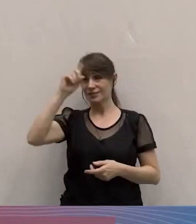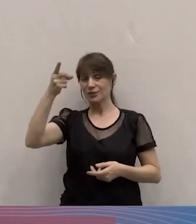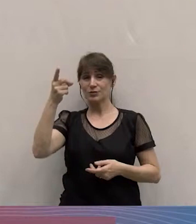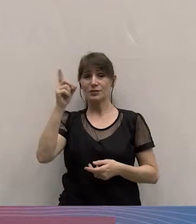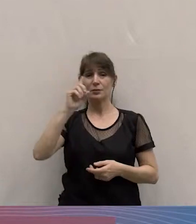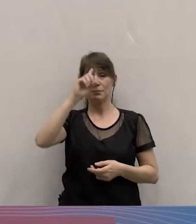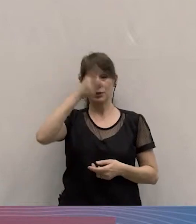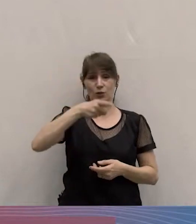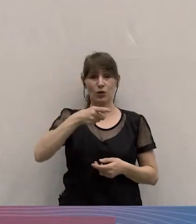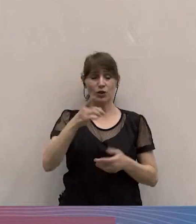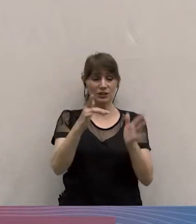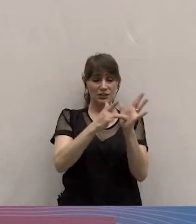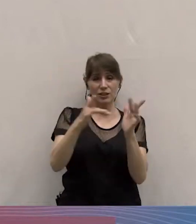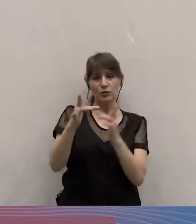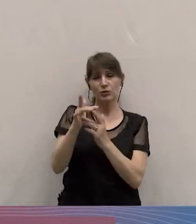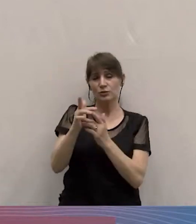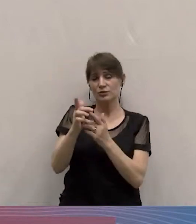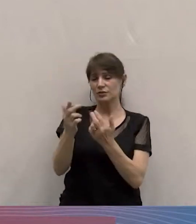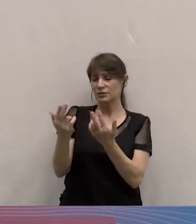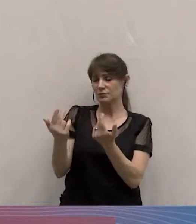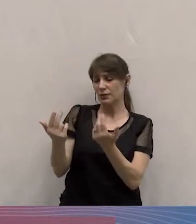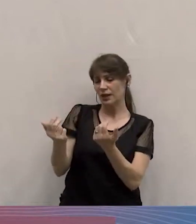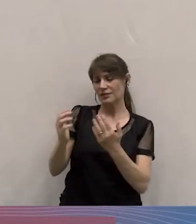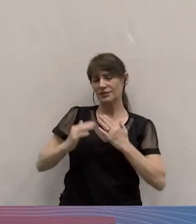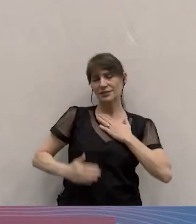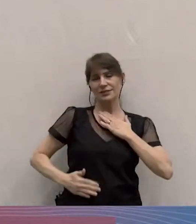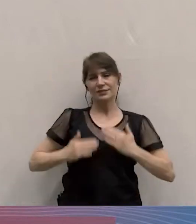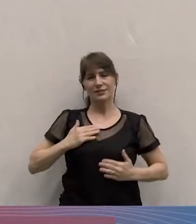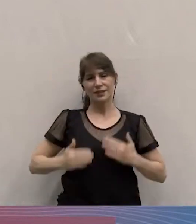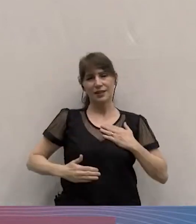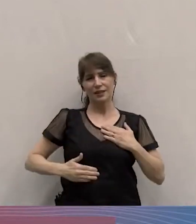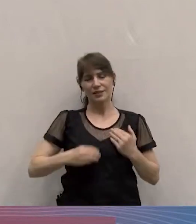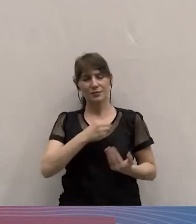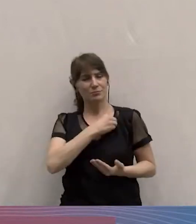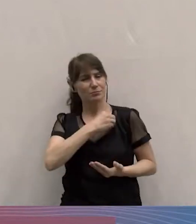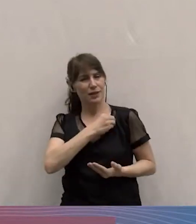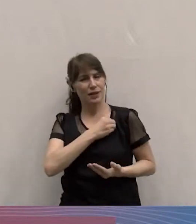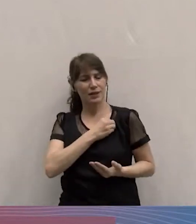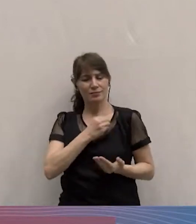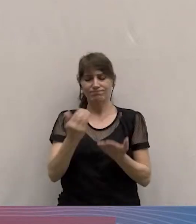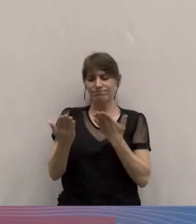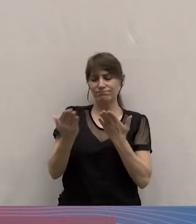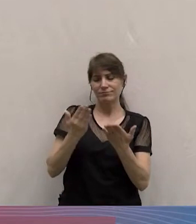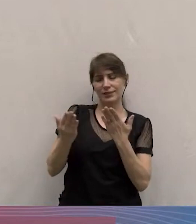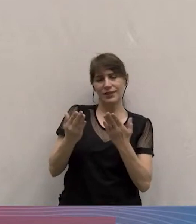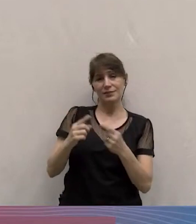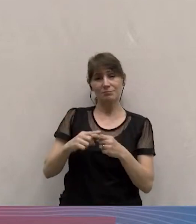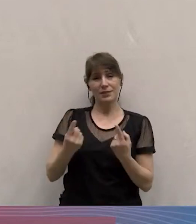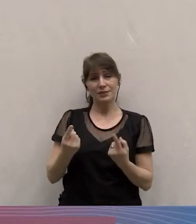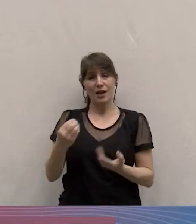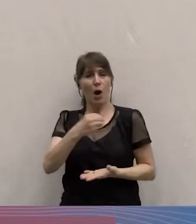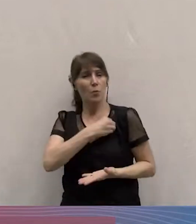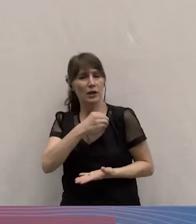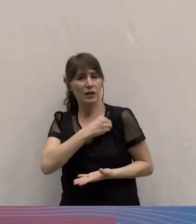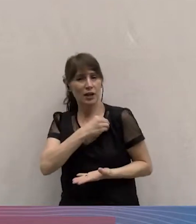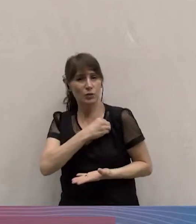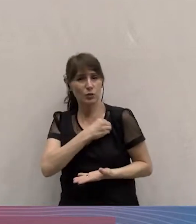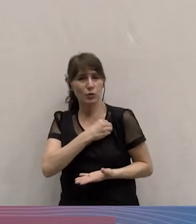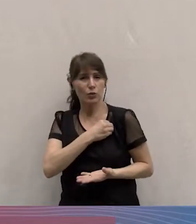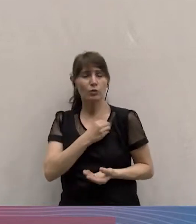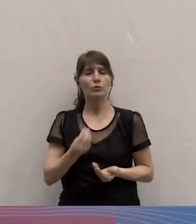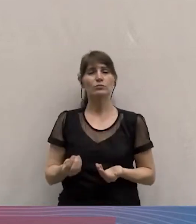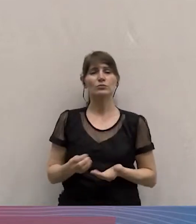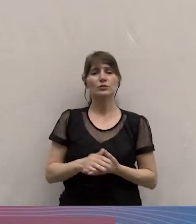próprio Filho em semelhança de carne pecaminosa, e no tocante ao pecado, e